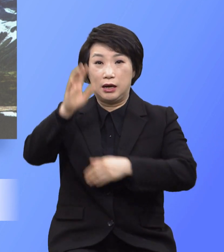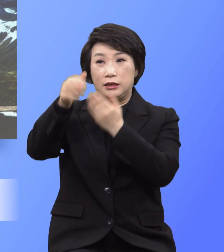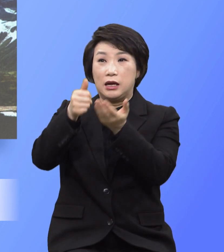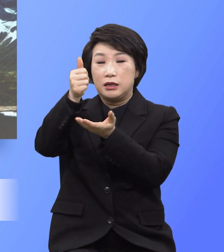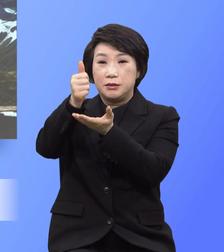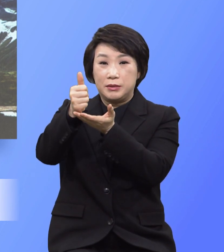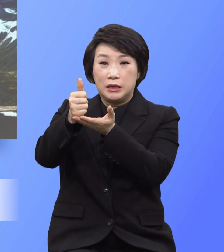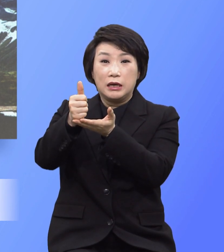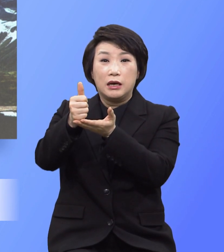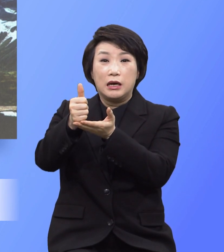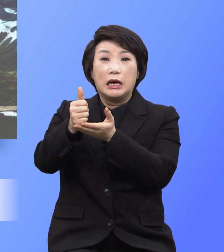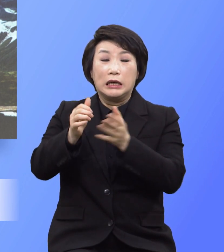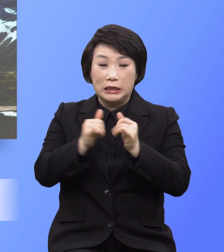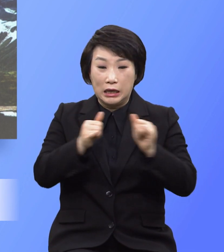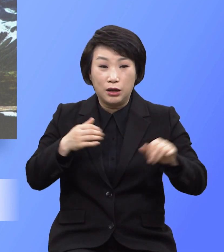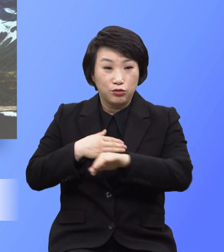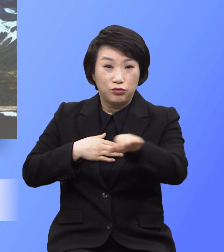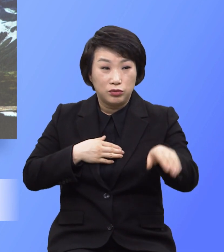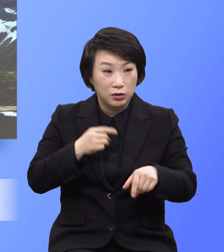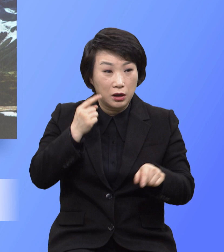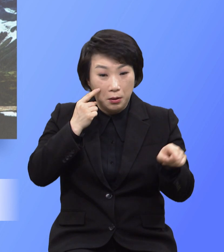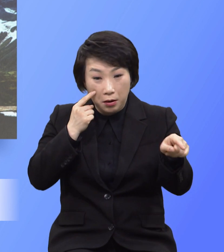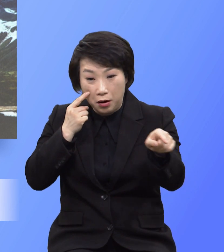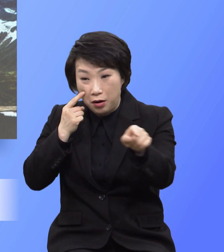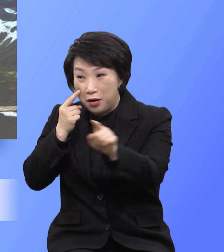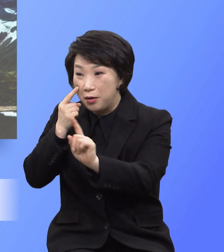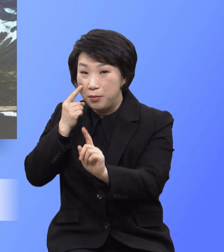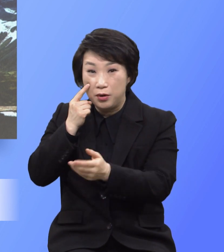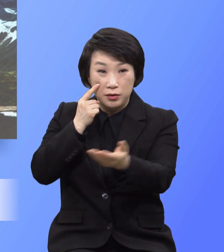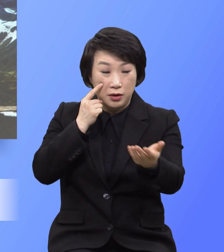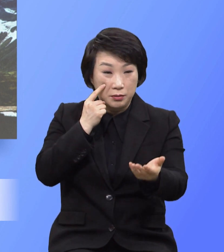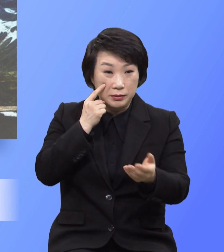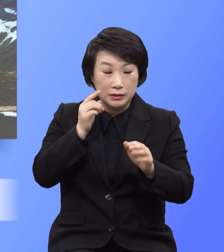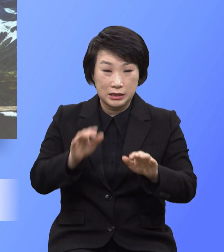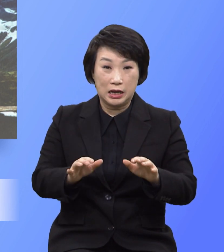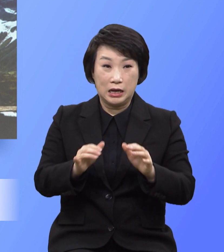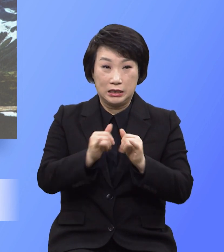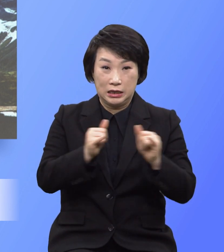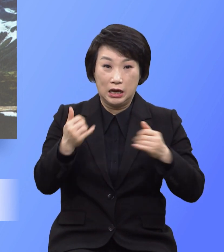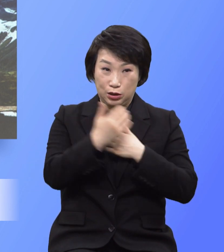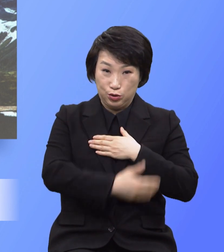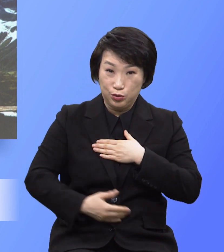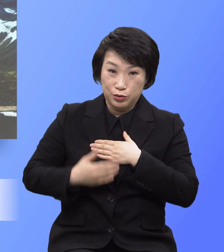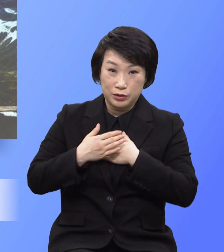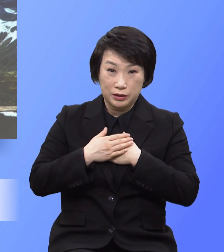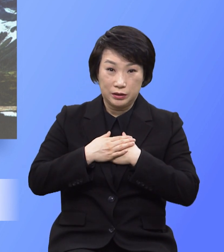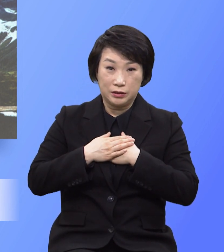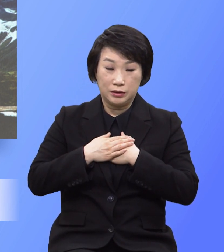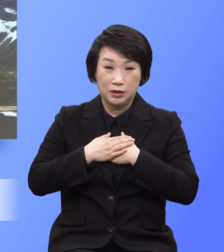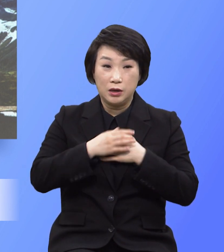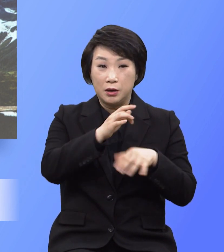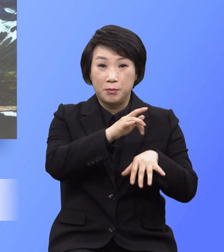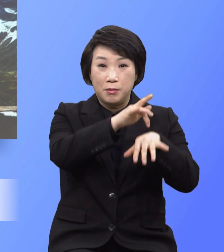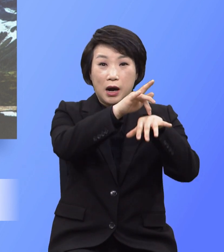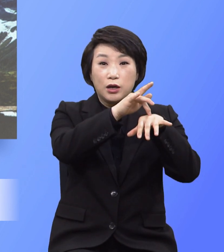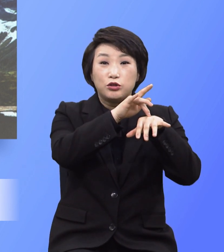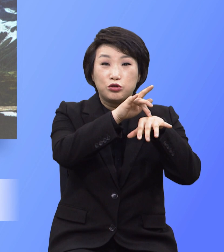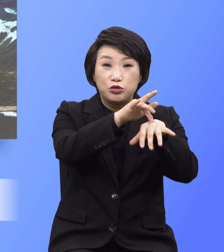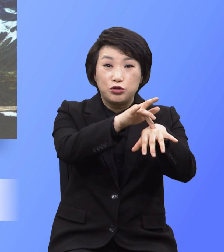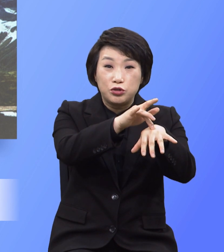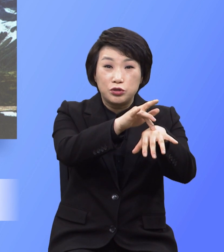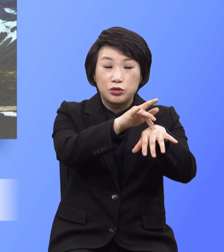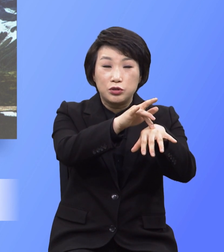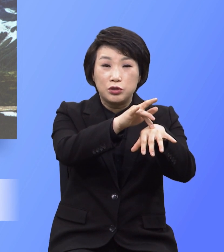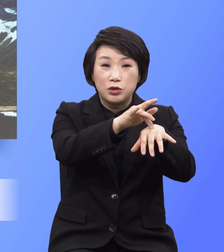하나님께서 이 세상 인류를 보실 때에 우리 육신으로는 마귀,